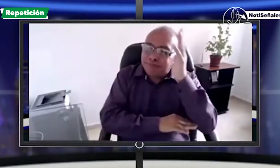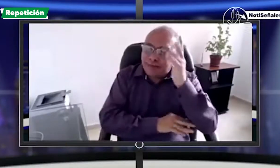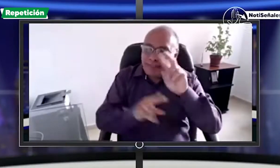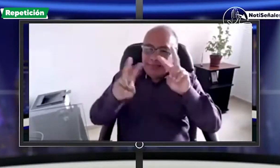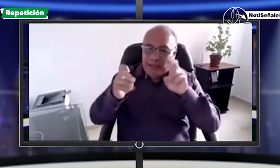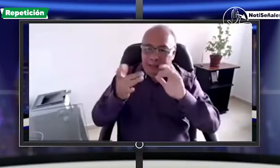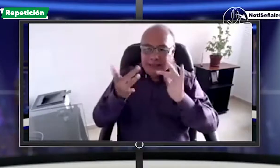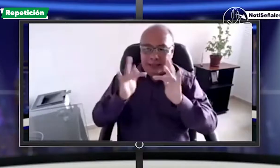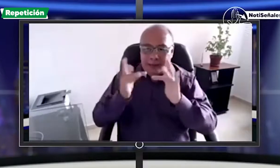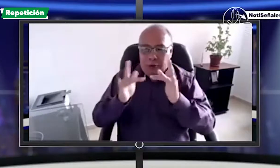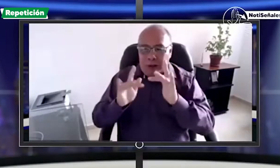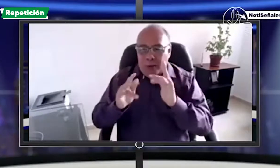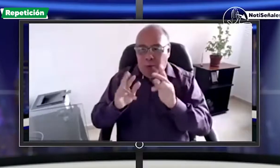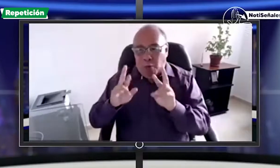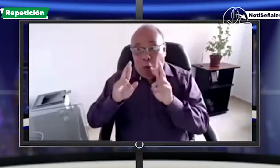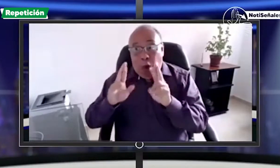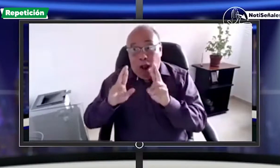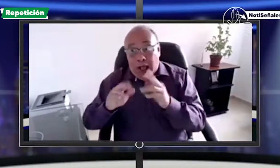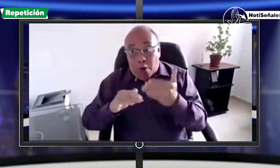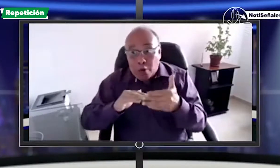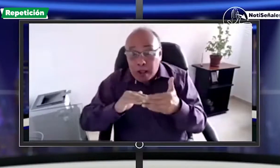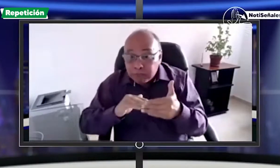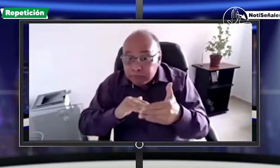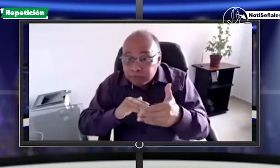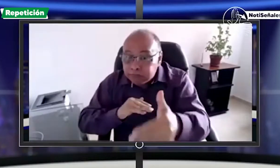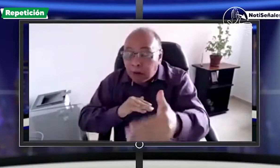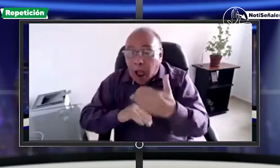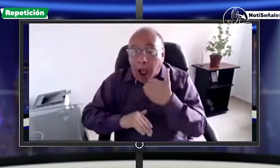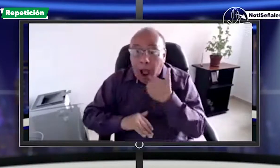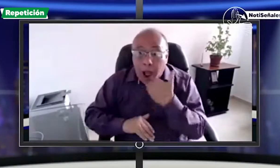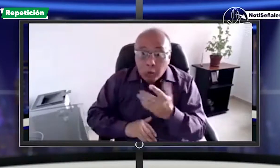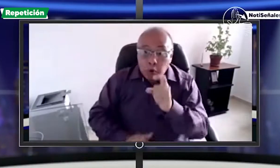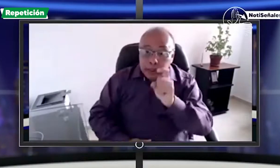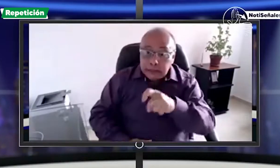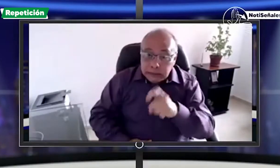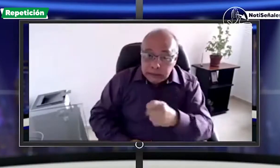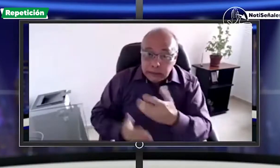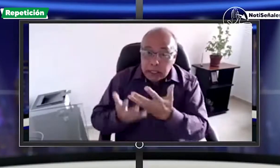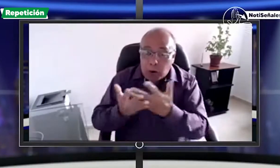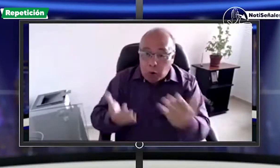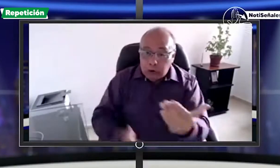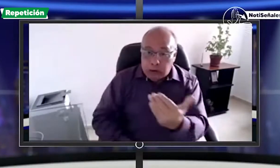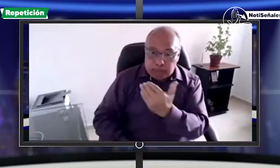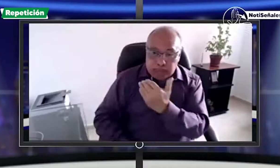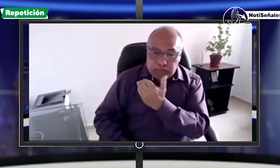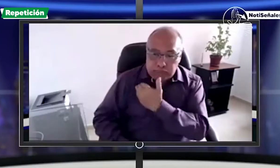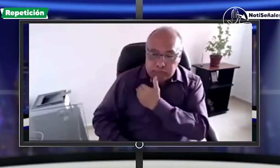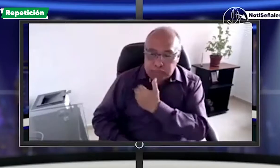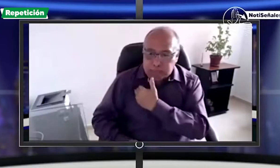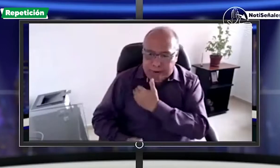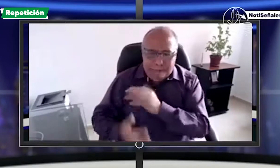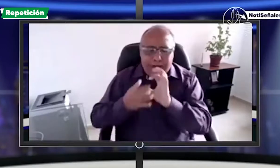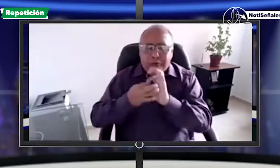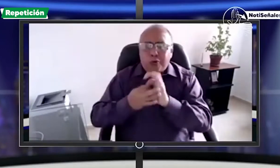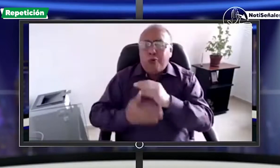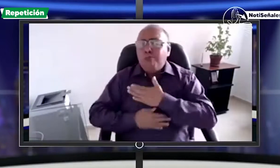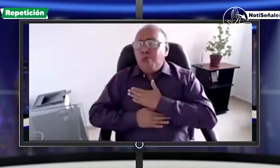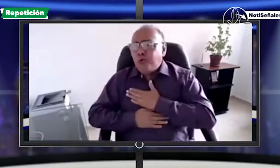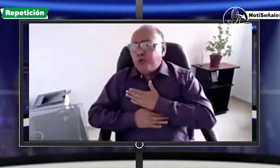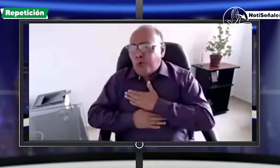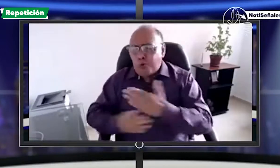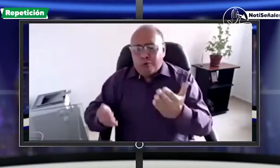que muchas veces los intérpretes están haciendo esta divulgación sobre el centro de relevo así que pues nuestro consejo es que